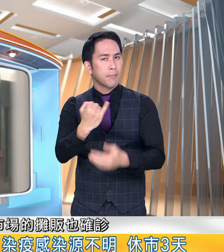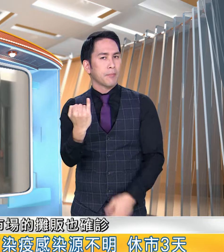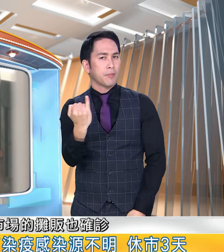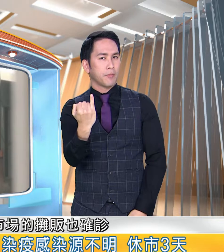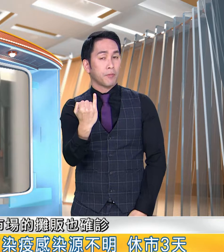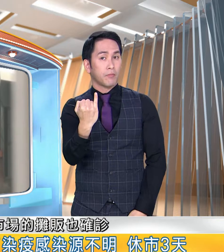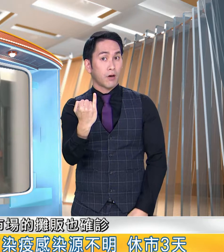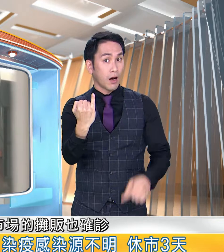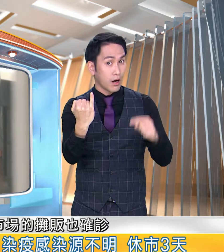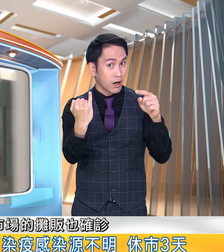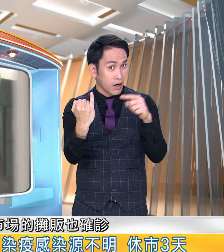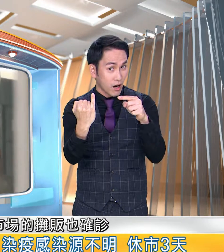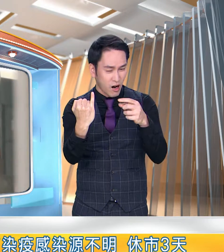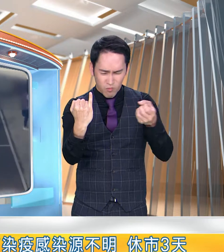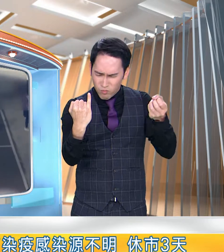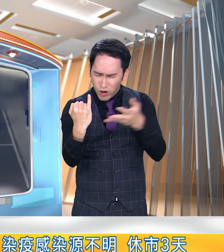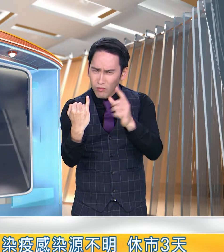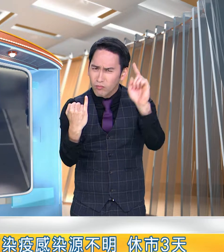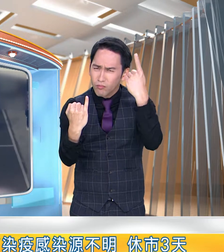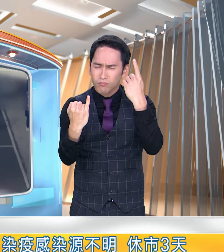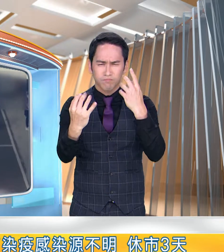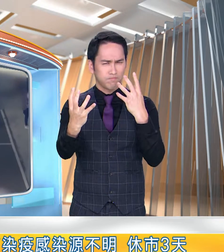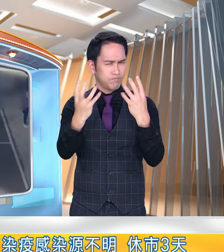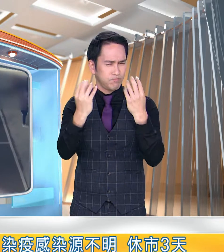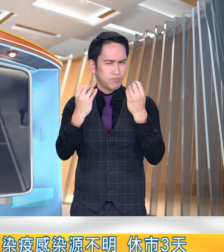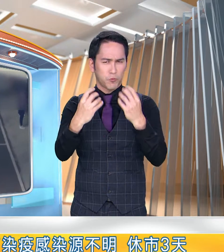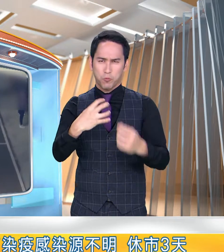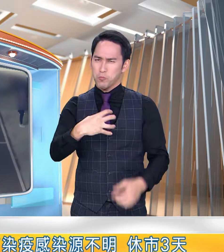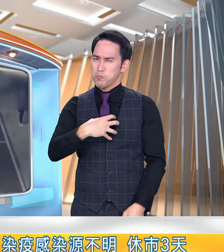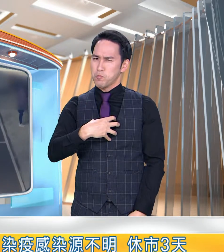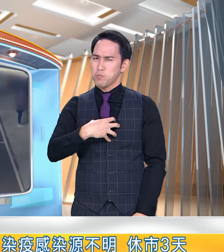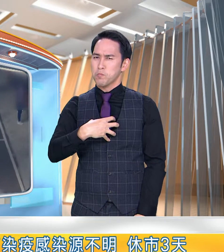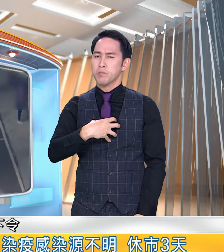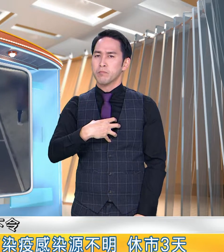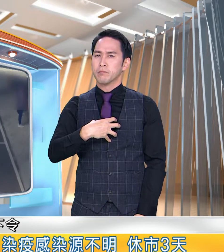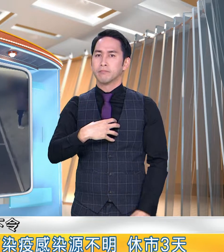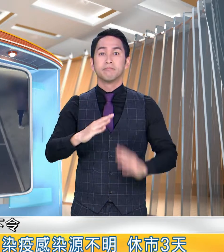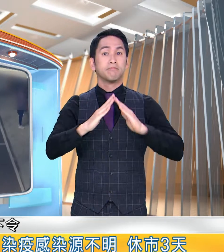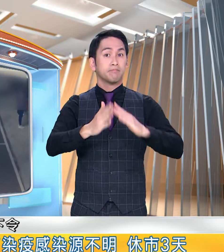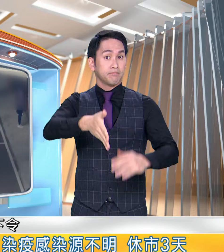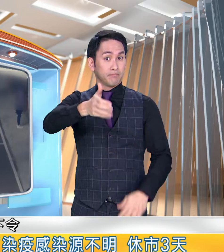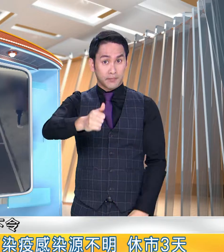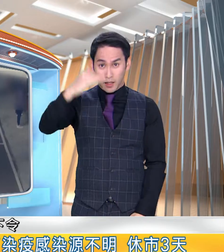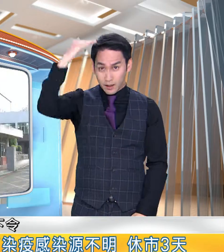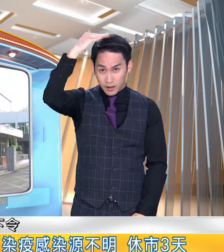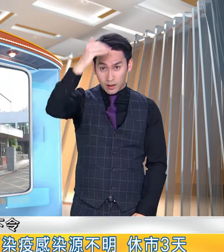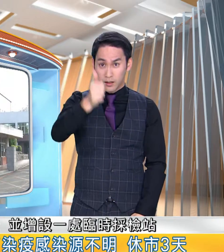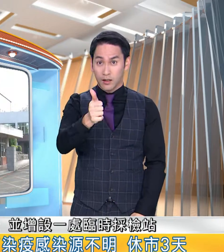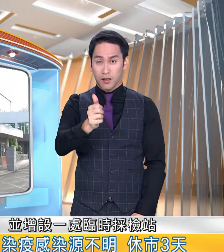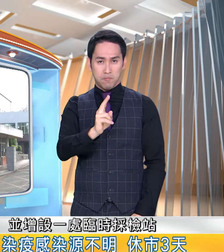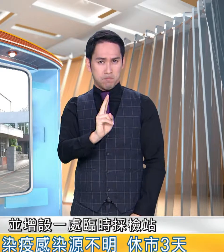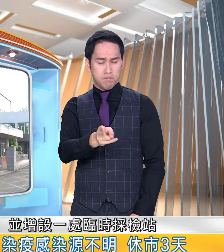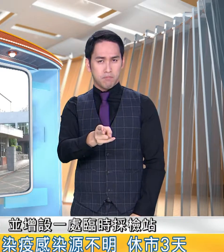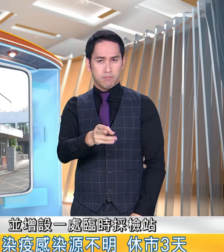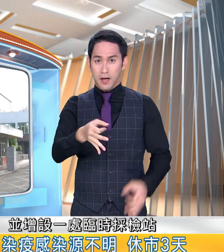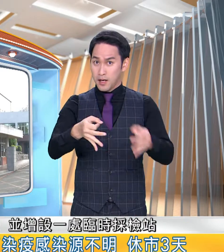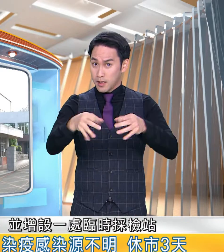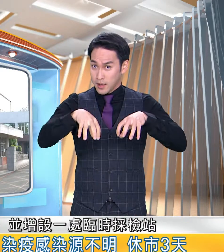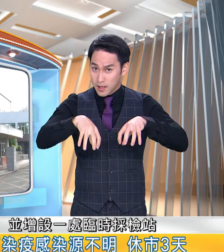诊，感染源不明。市长郑文灿下令休市三天，并且增